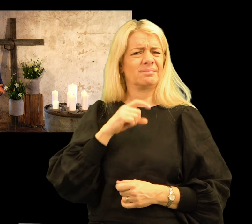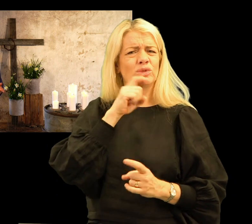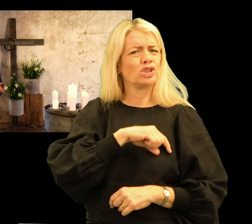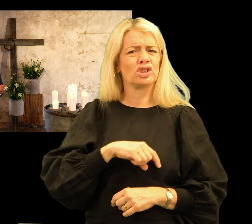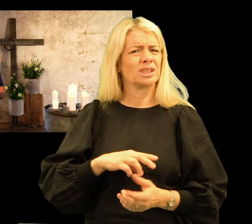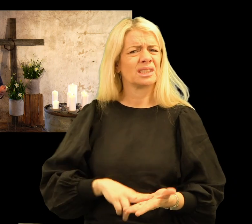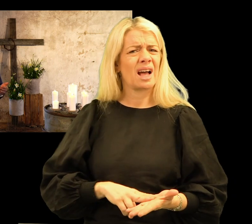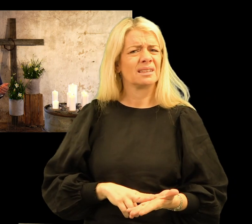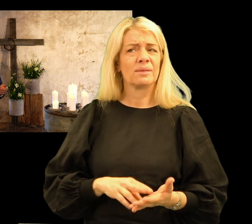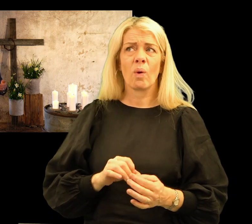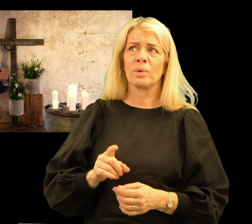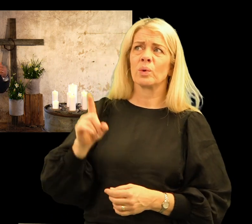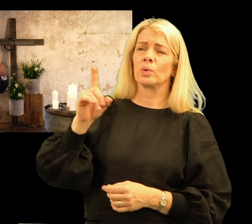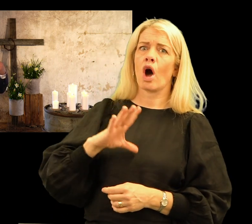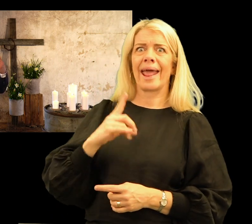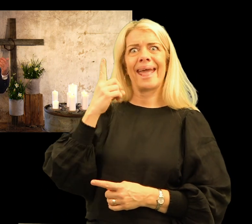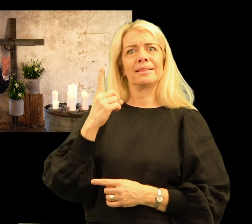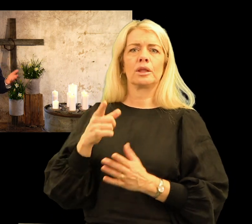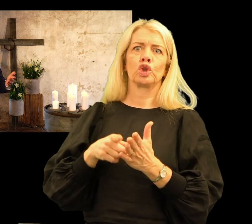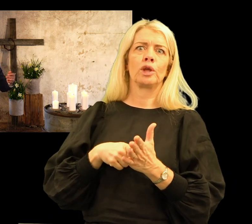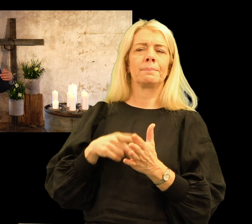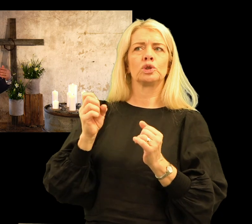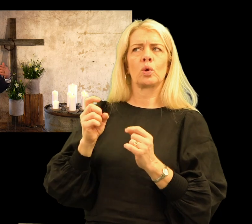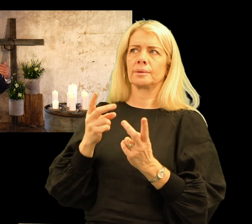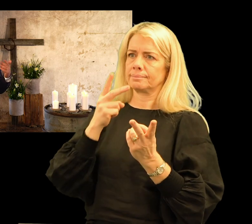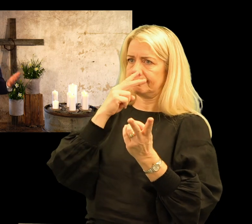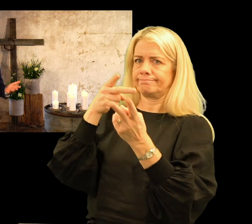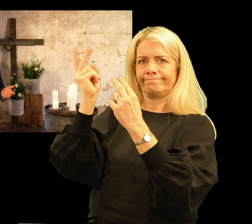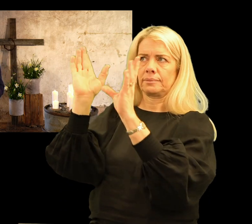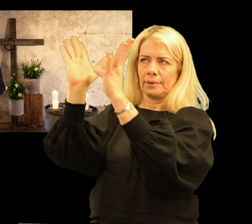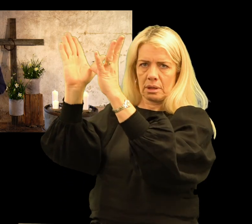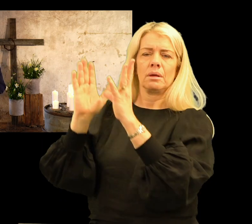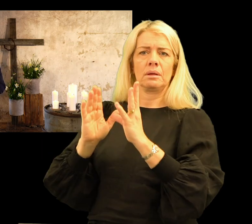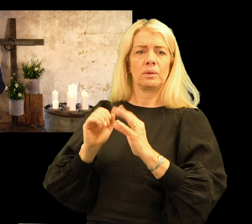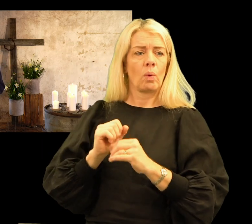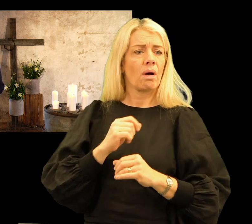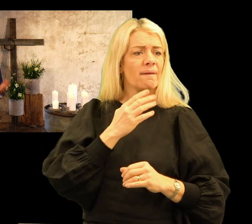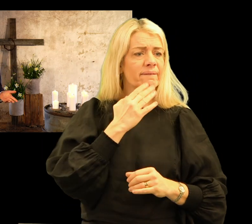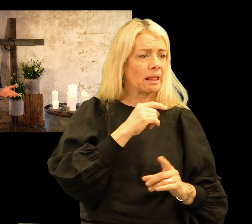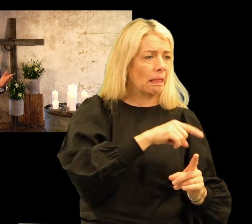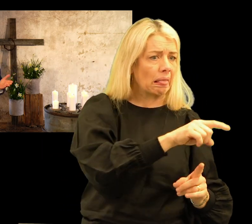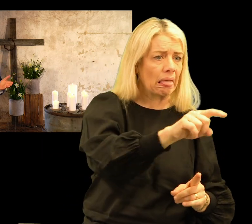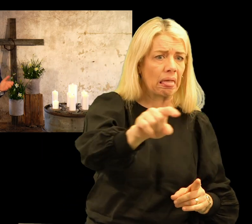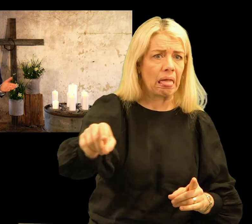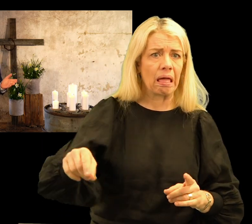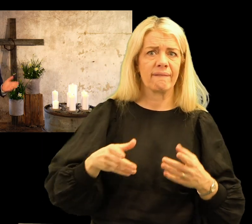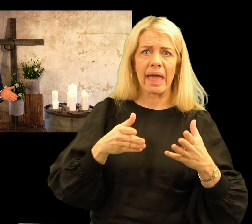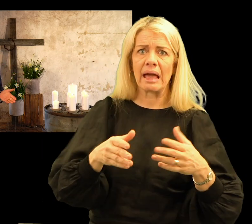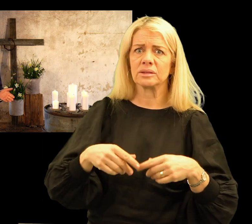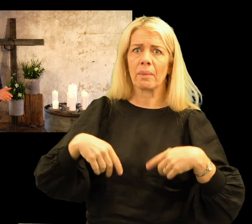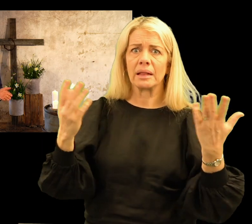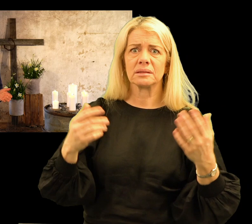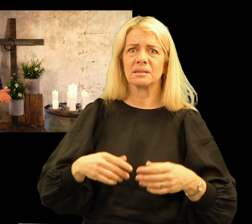sant. Därför att om Gud har en viss standard, om Gud har en resning, så kan ju inte vilken dypöl